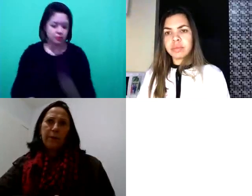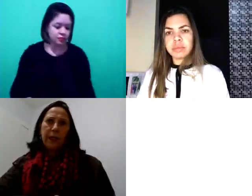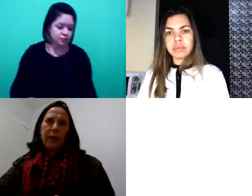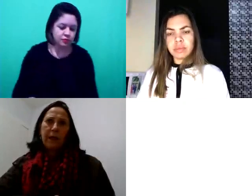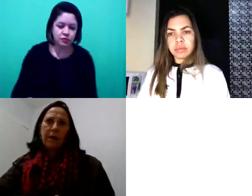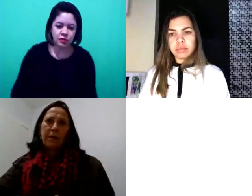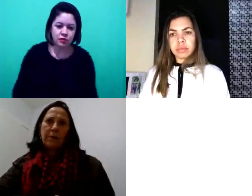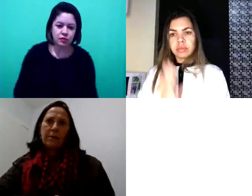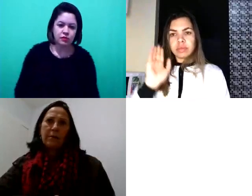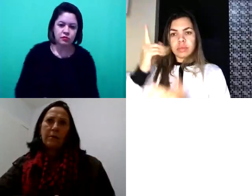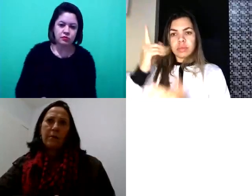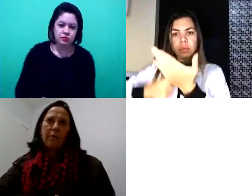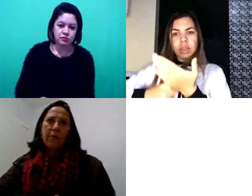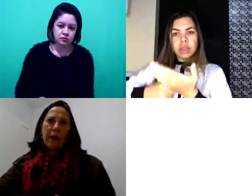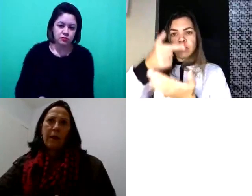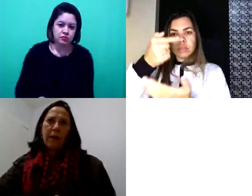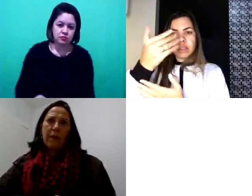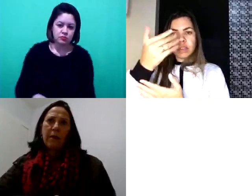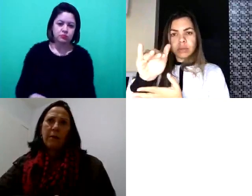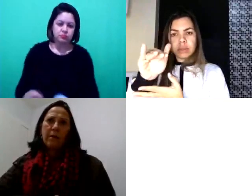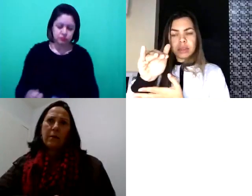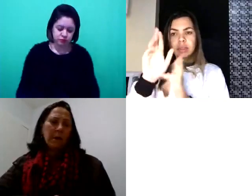7h30, reunião com título.